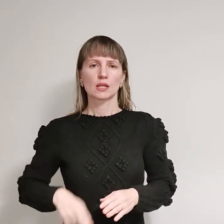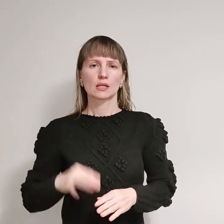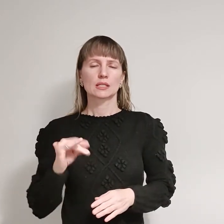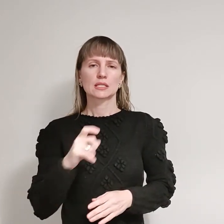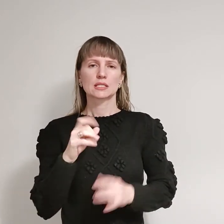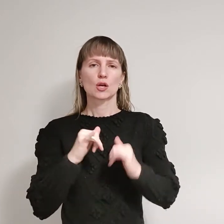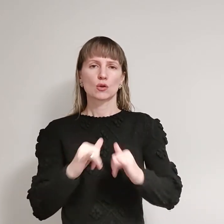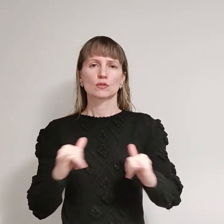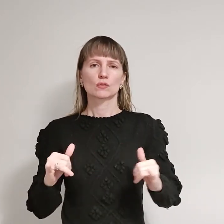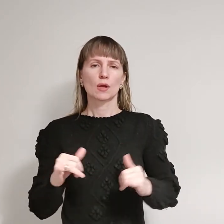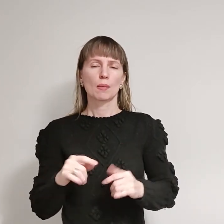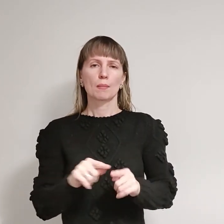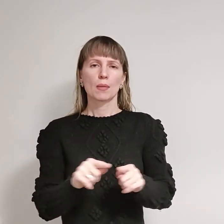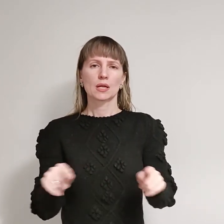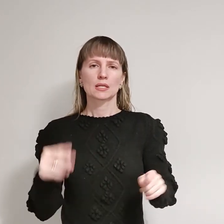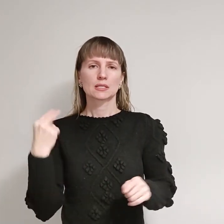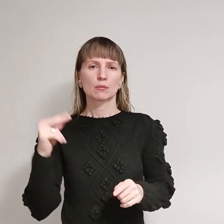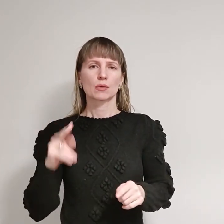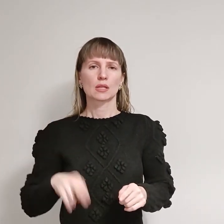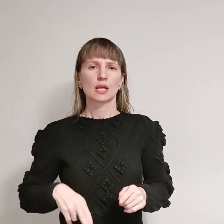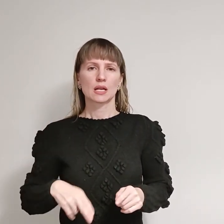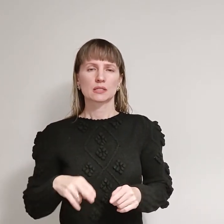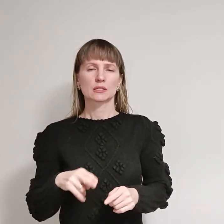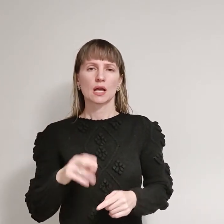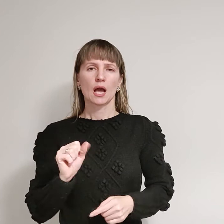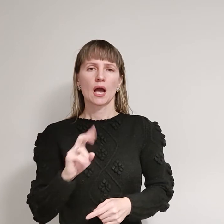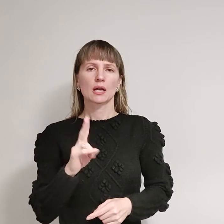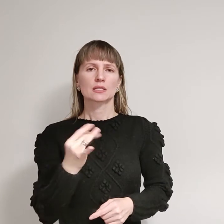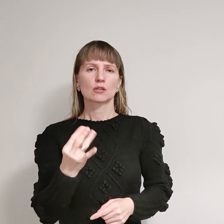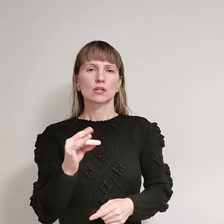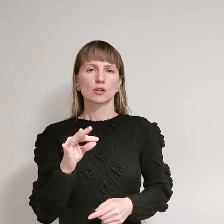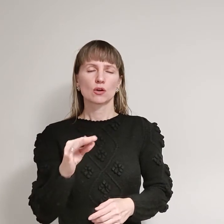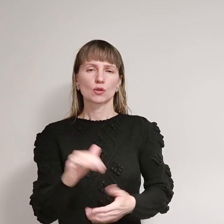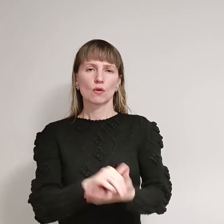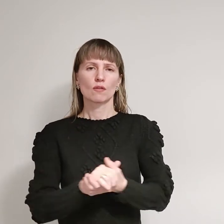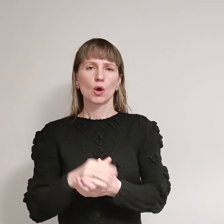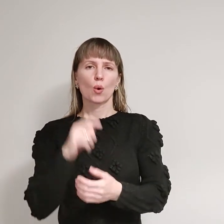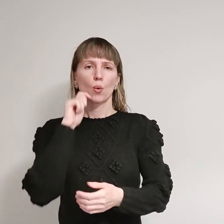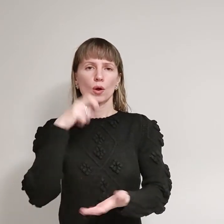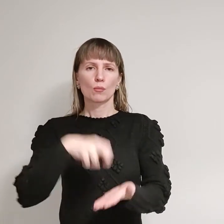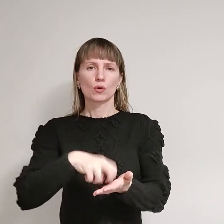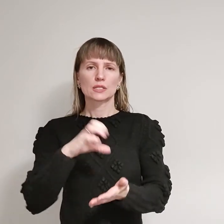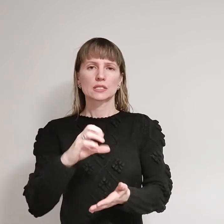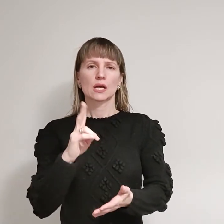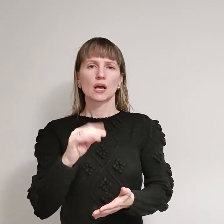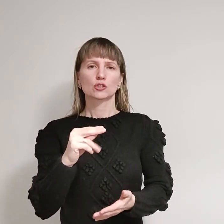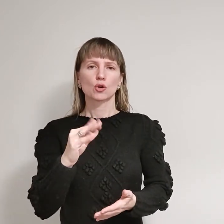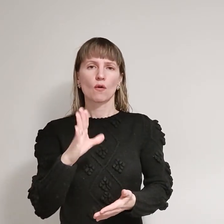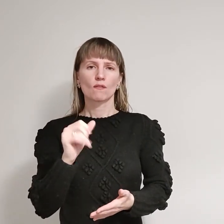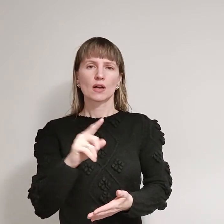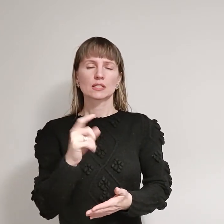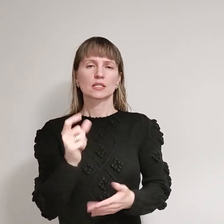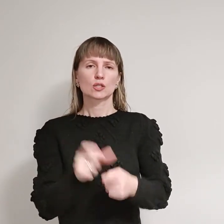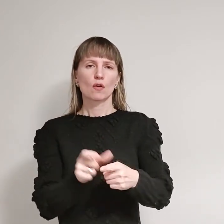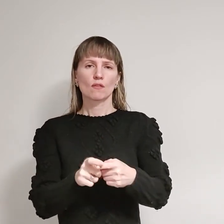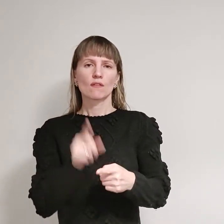розвитку мережі Запорізької дирекції акціонерного товариства «Укрпошта» Оксана Скачкова. За її словами, тимчасово